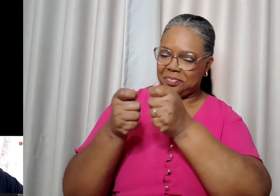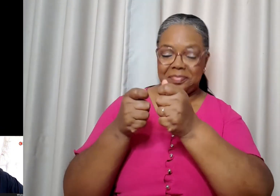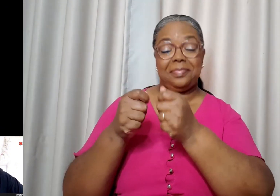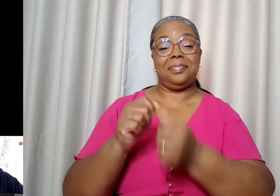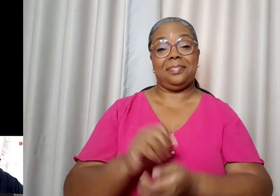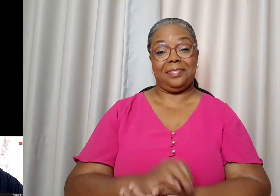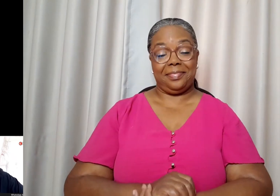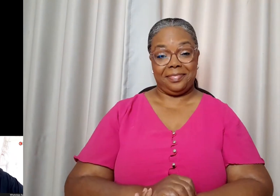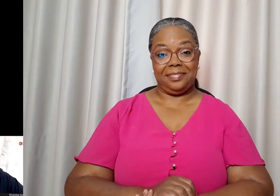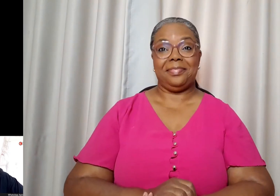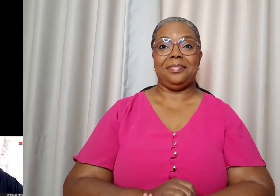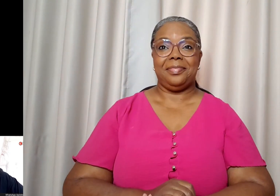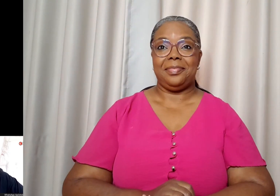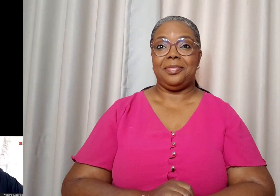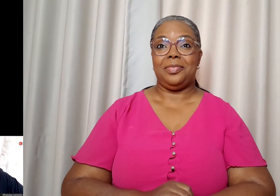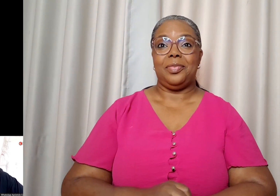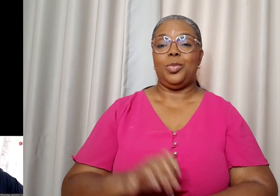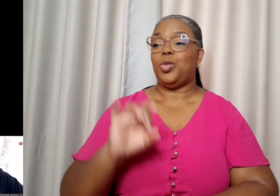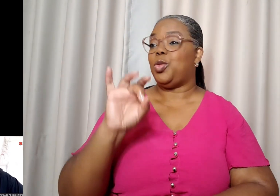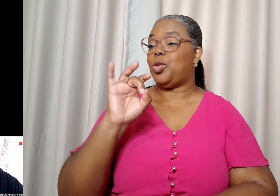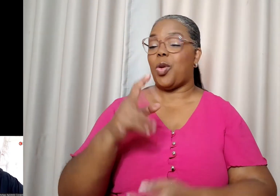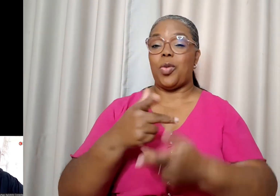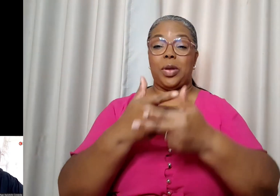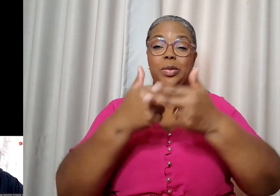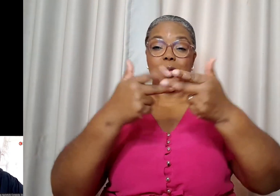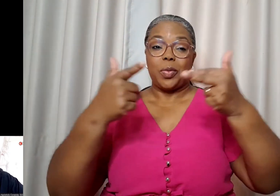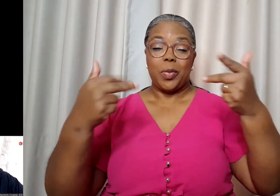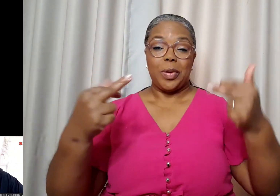apenas aqueles negócios religiosos e tal.